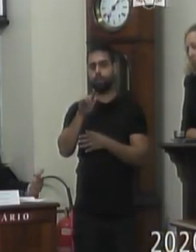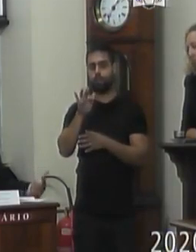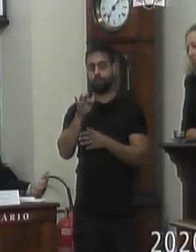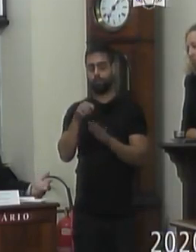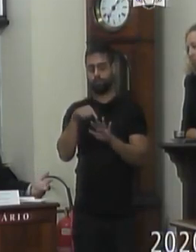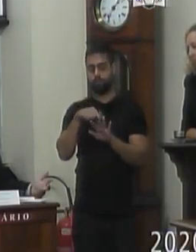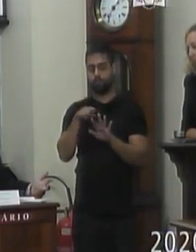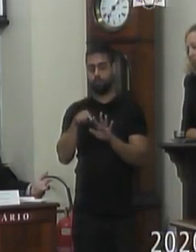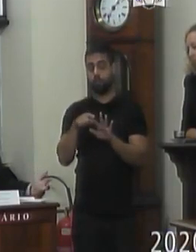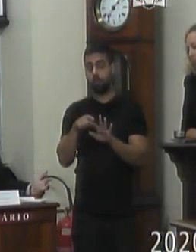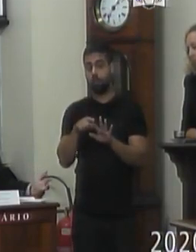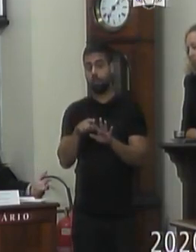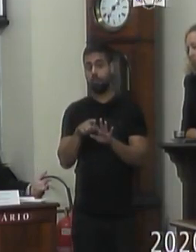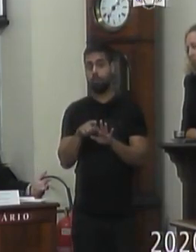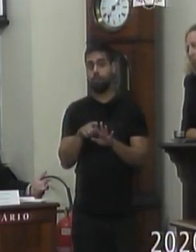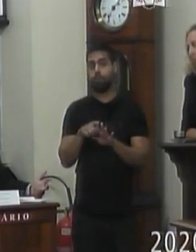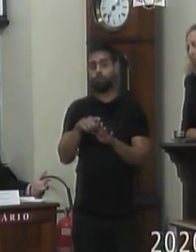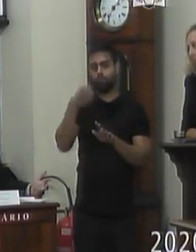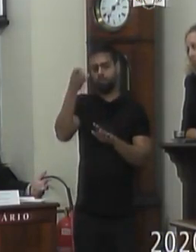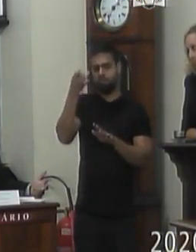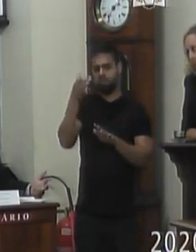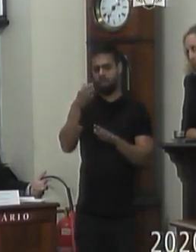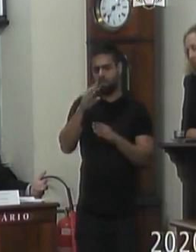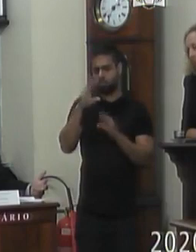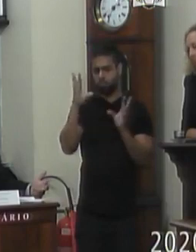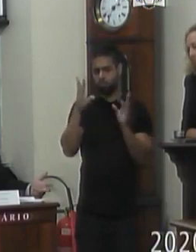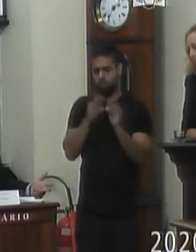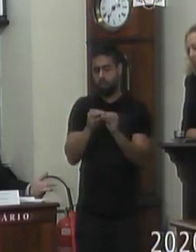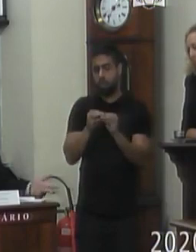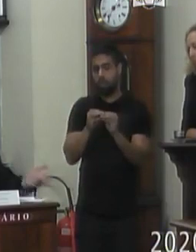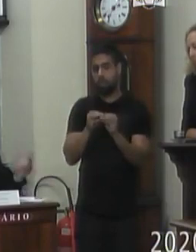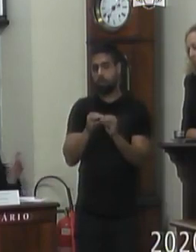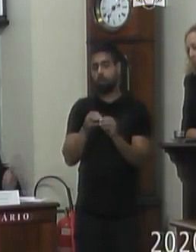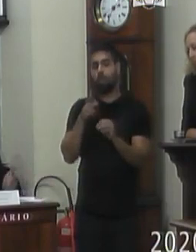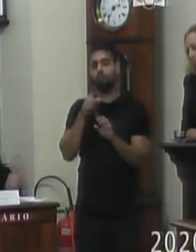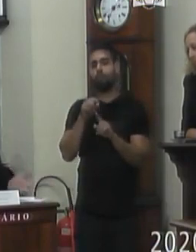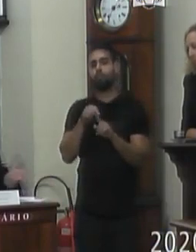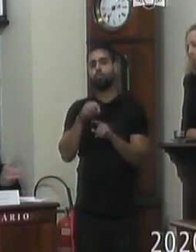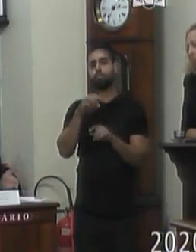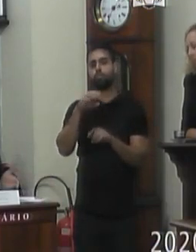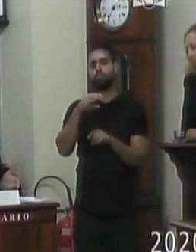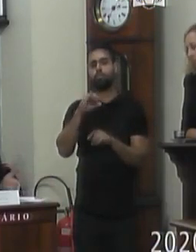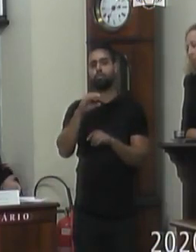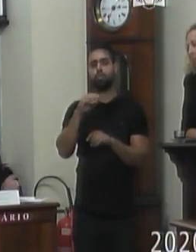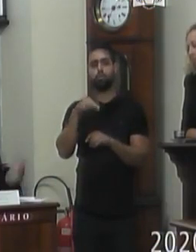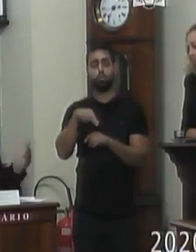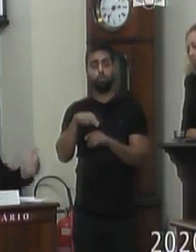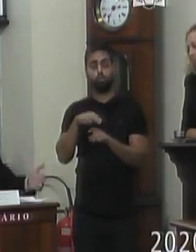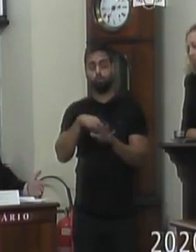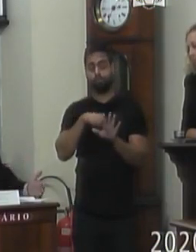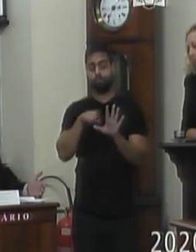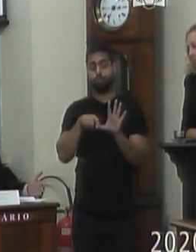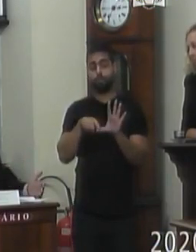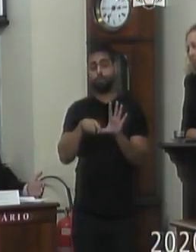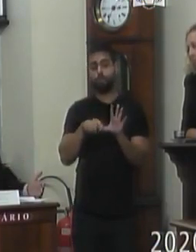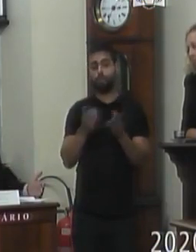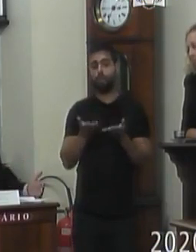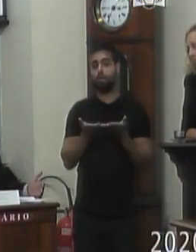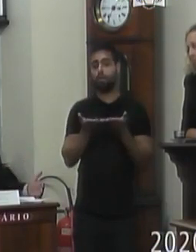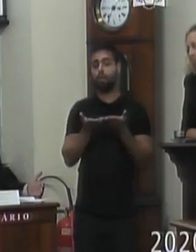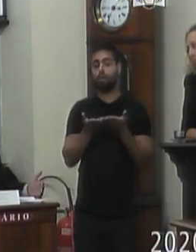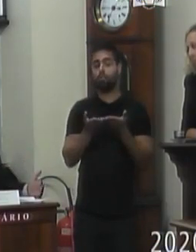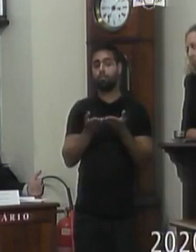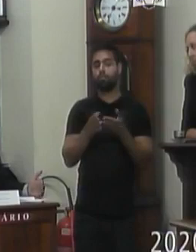ainda. O relatório resumido de execução orçamentária, aí fala do SICOMV, do CIOP, e o encaminhamento